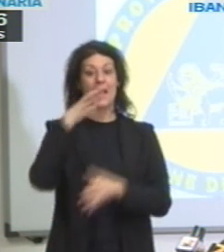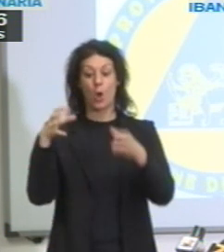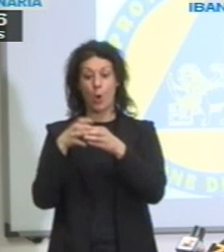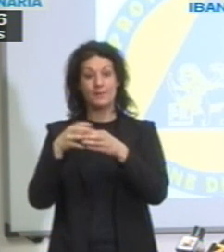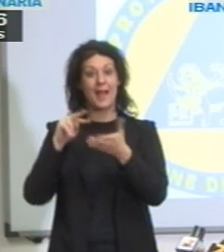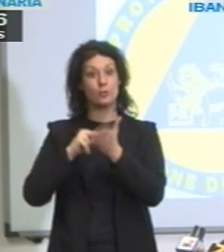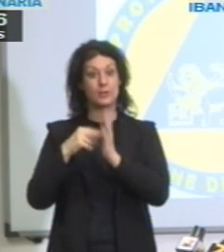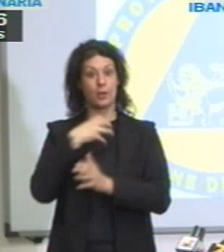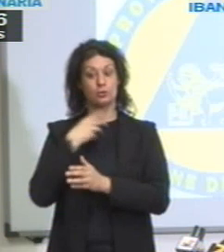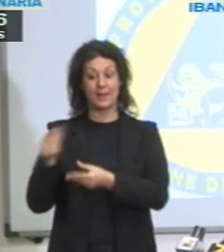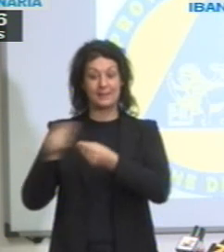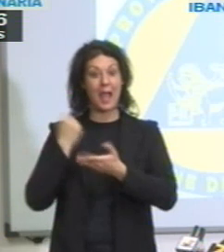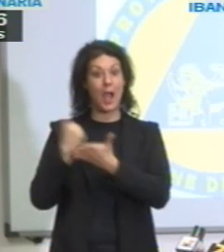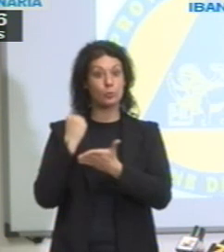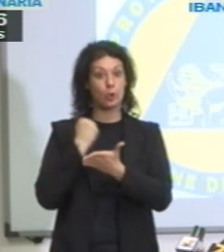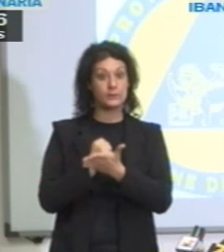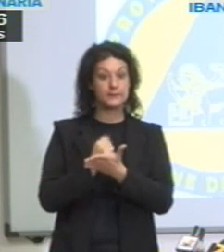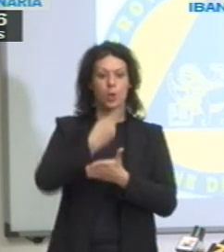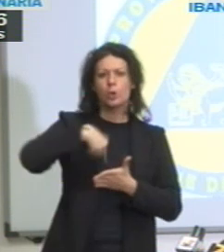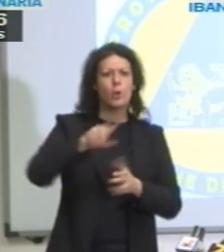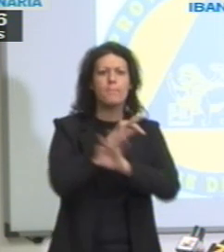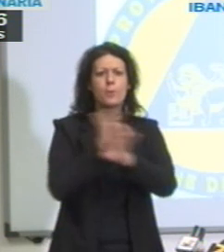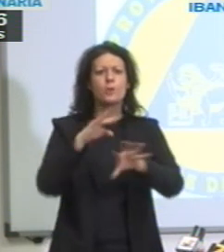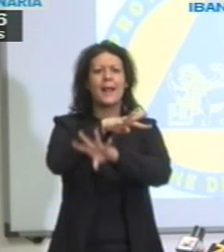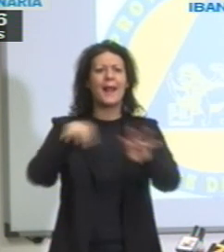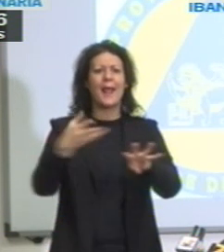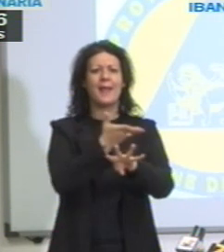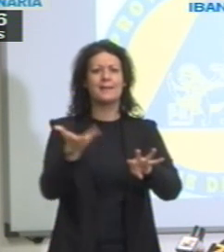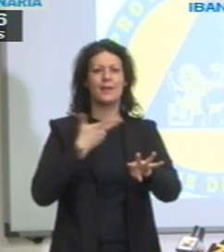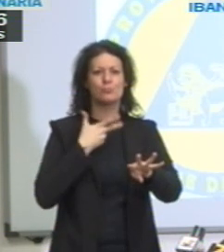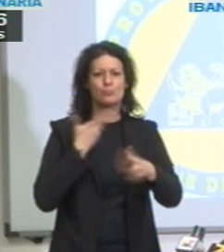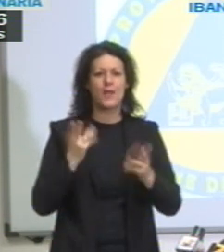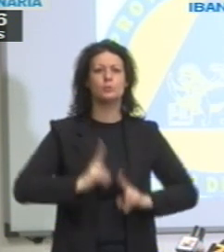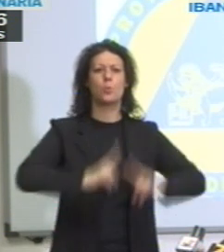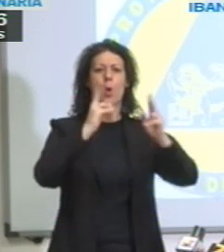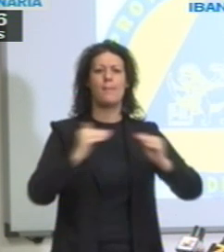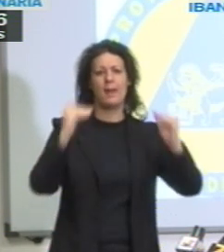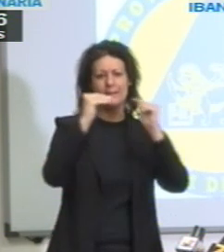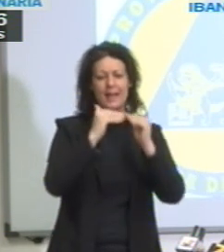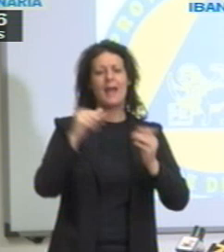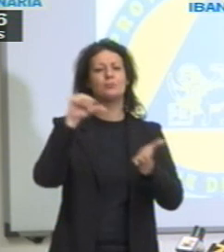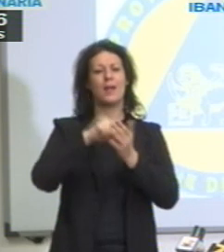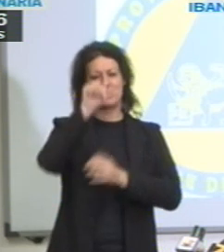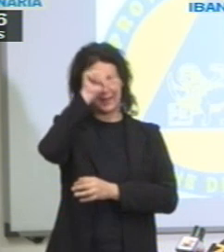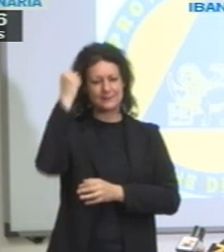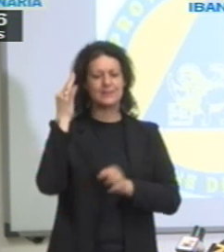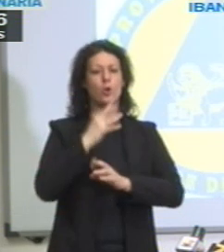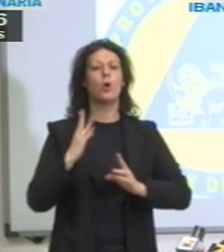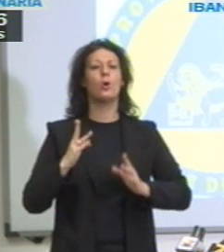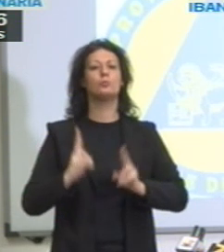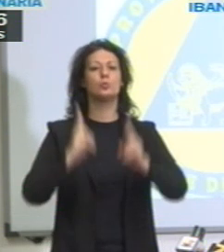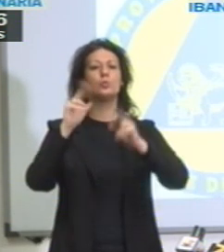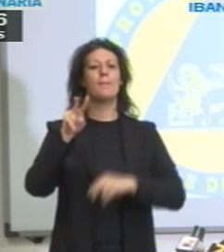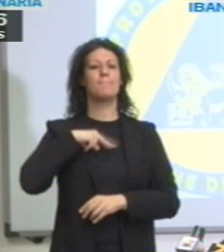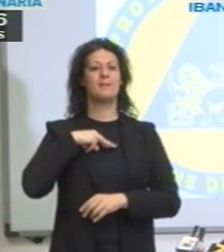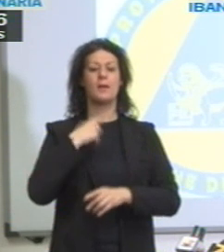del volontariato in Veneto, con le scuole paritarie, con i Grest, con i centri estivi, con i privati che hanno le loro strutture, una